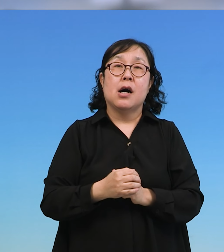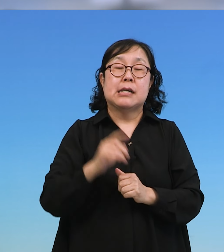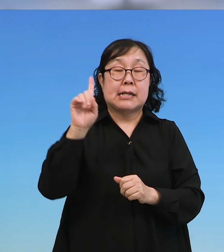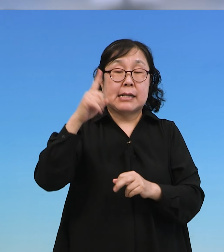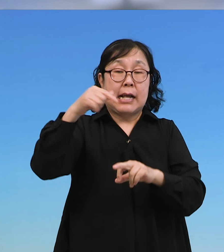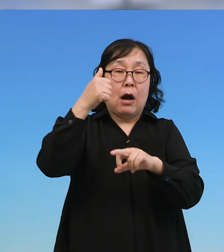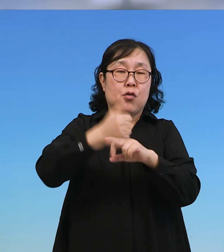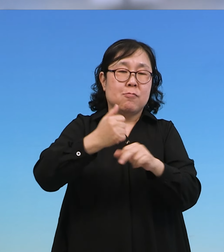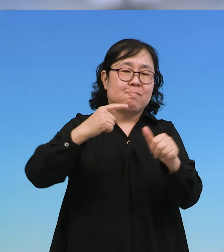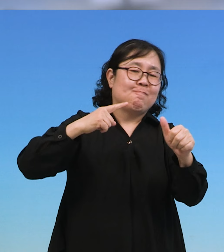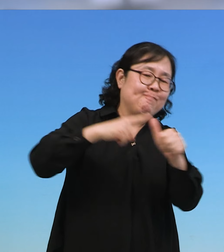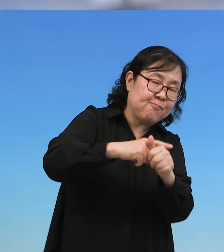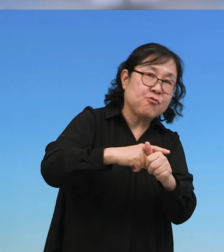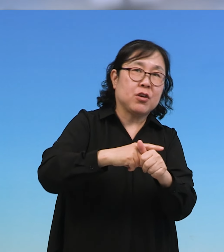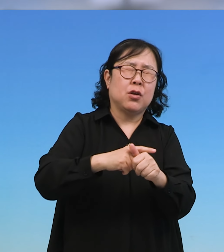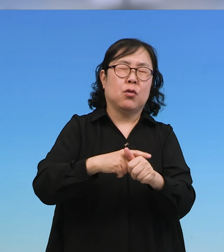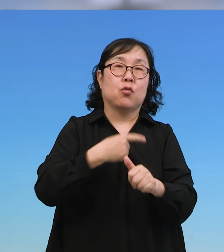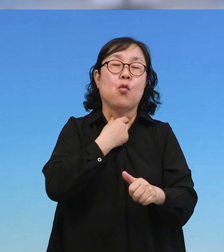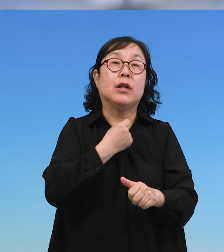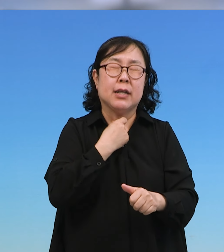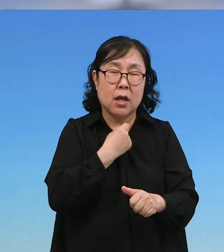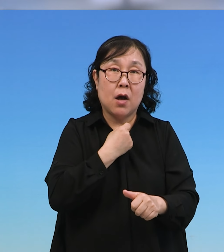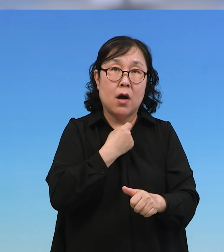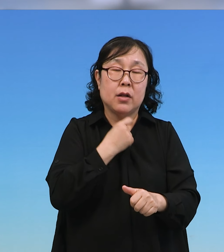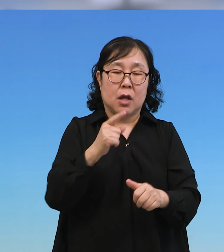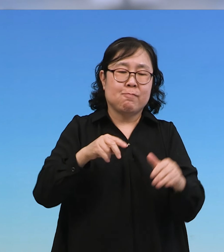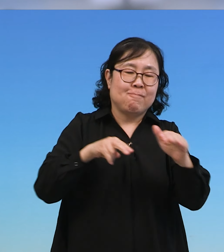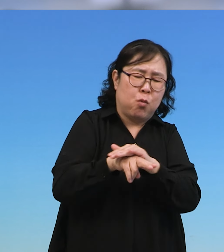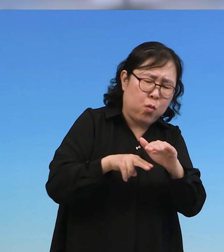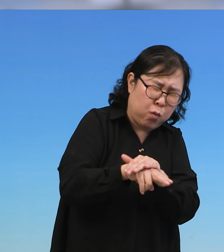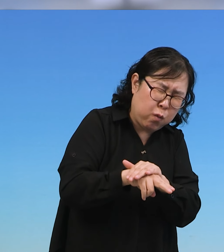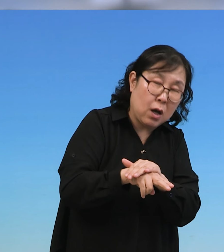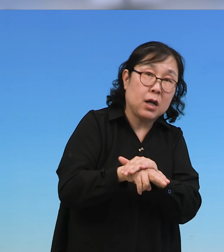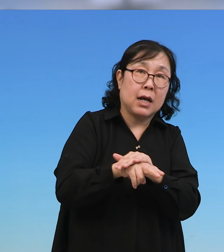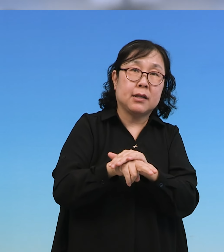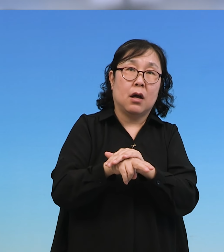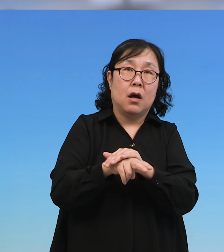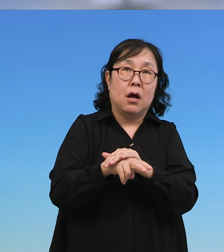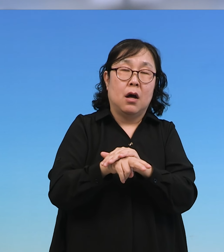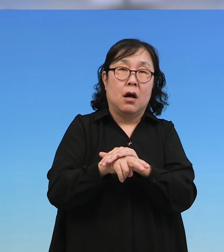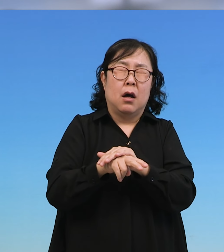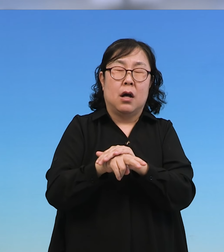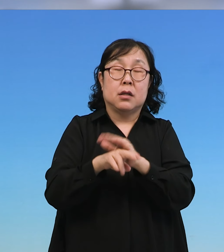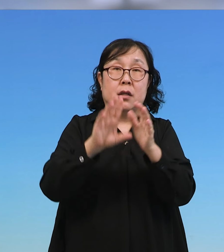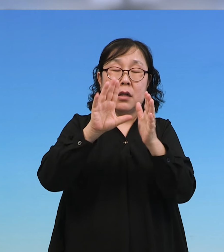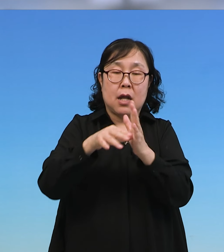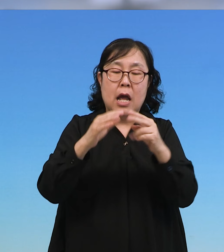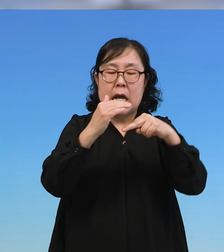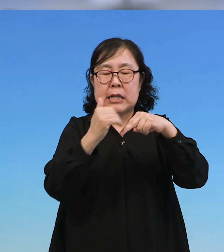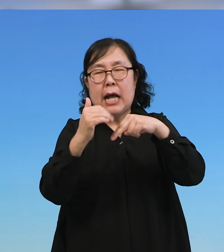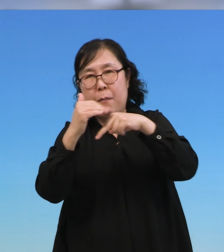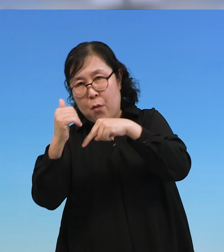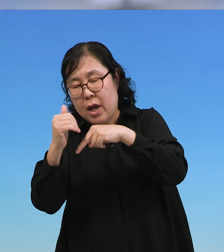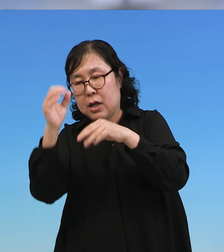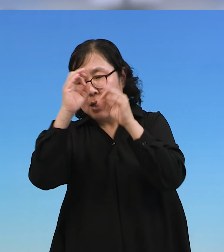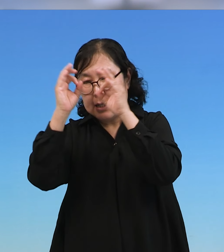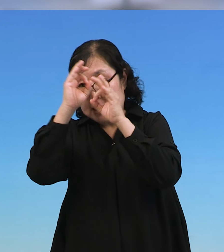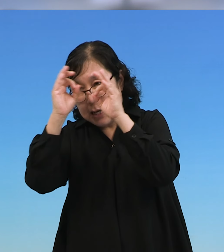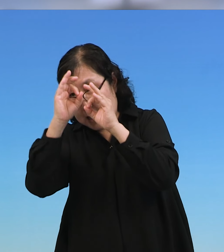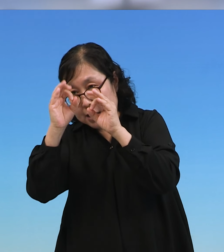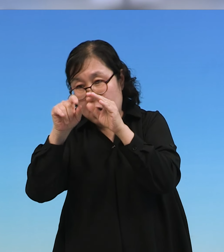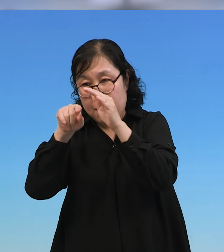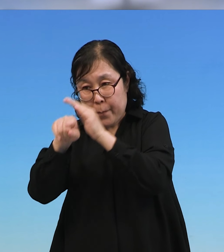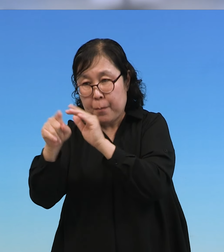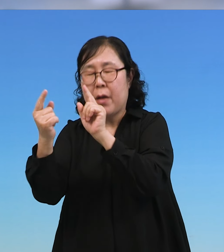이제 도망을 간 게 오늘 본문의 배경인데요. 그 상황에서 다윗이 누구를 찾느냐? 사무엘 선지자를